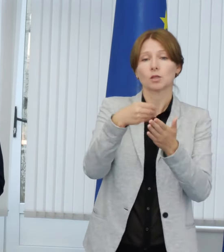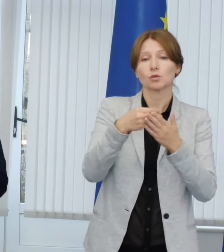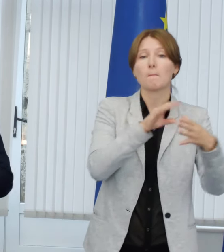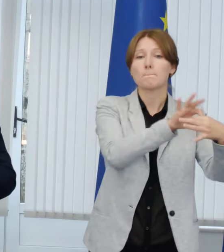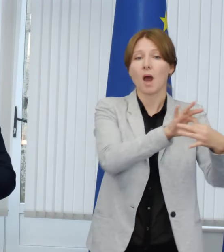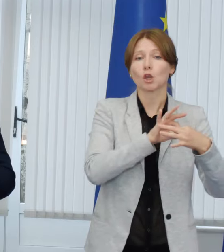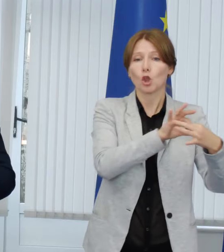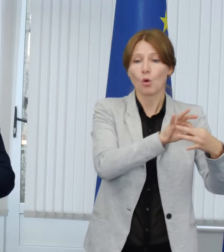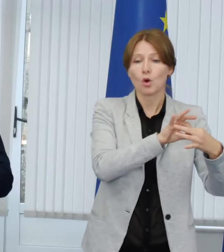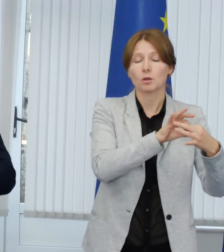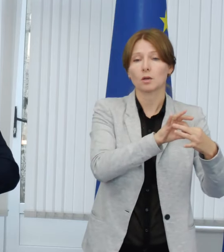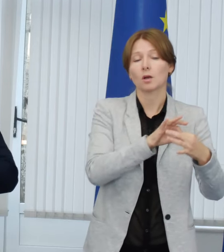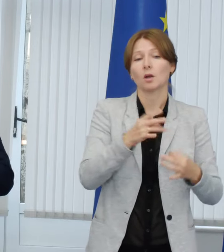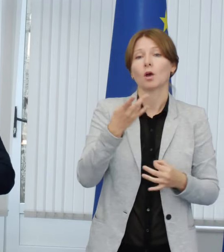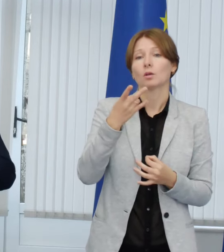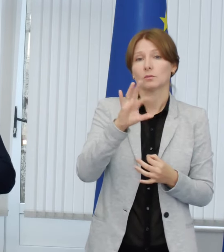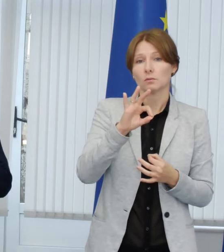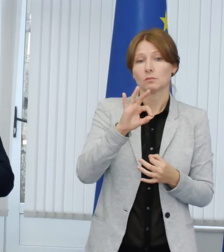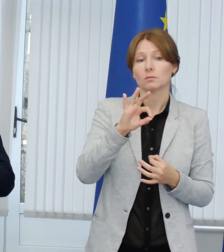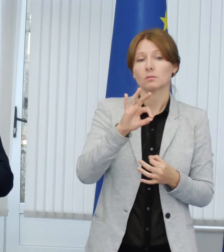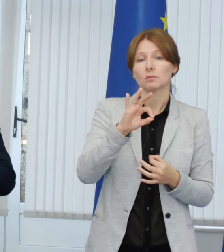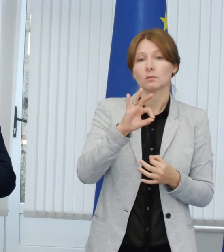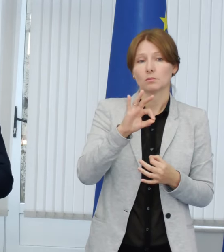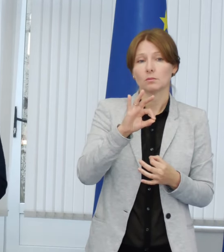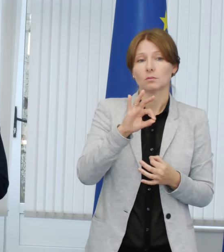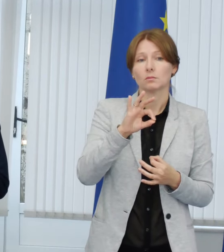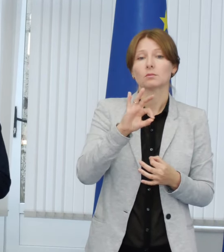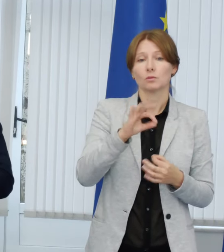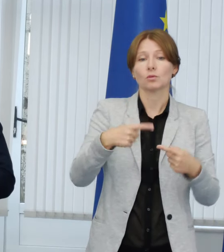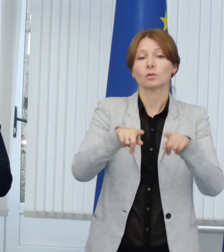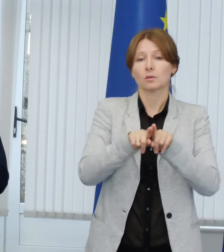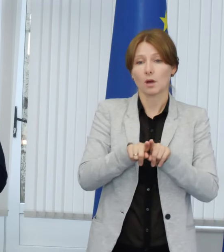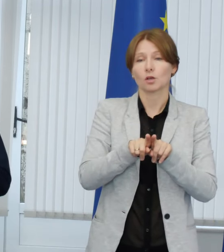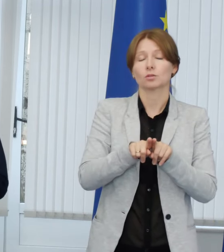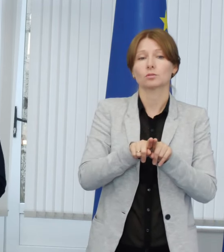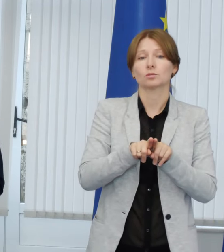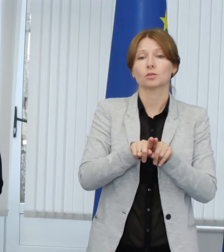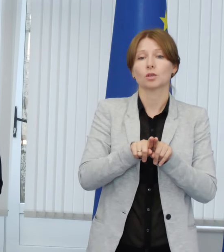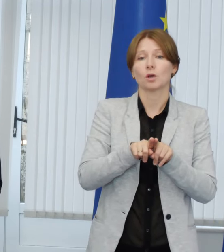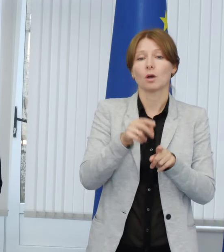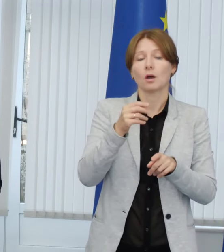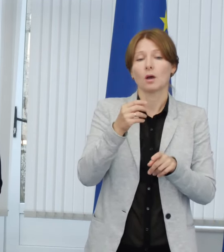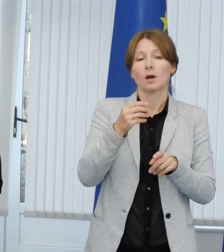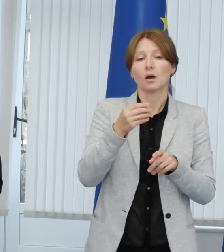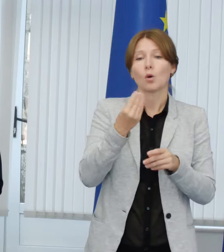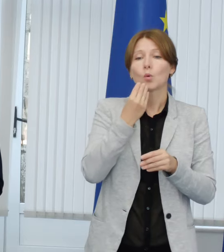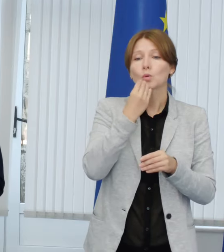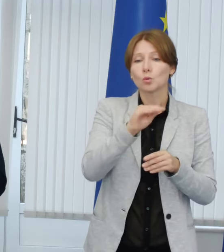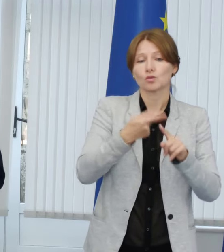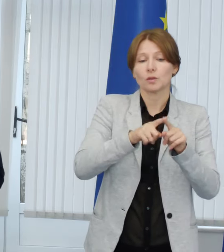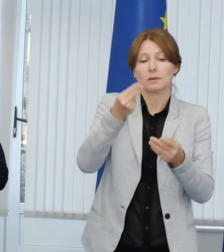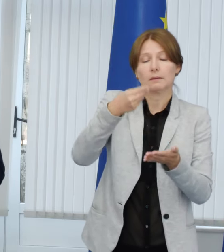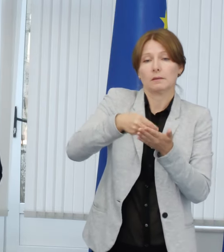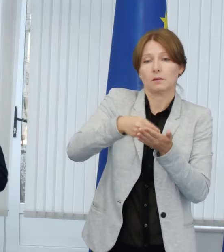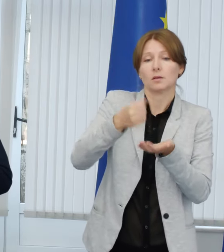partenerilor. Acest lucru ne-a permis o planificare mult mai adecvată, să țintim aceste resurse